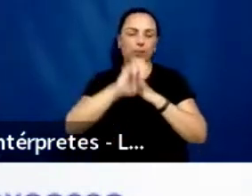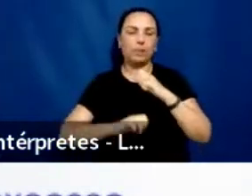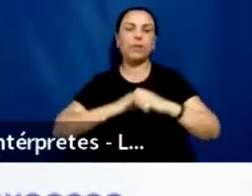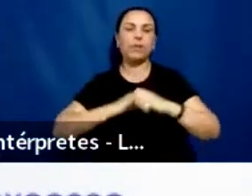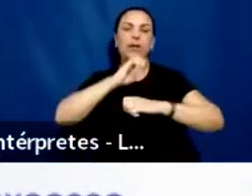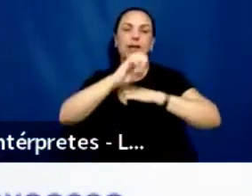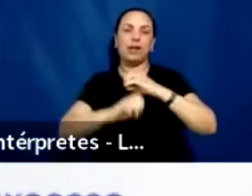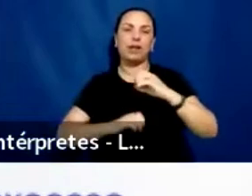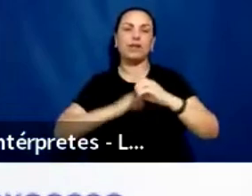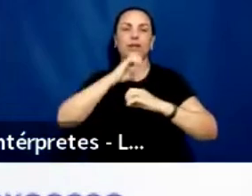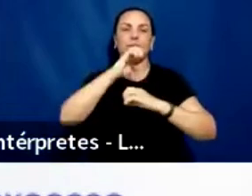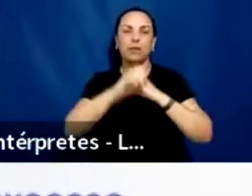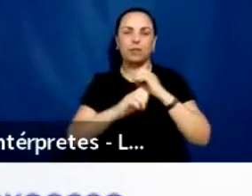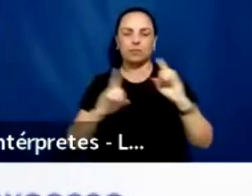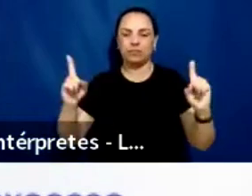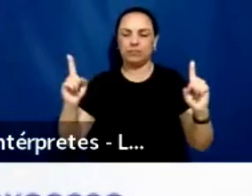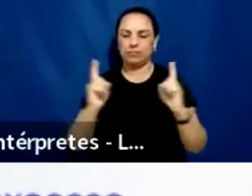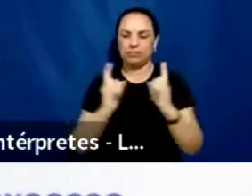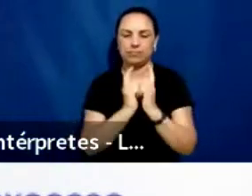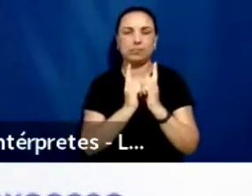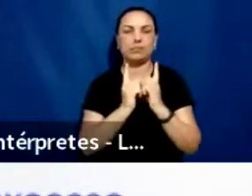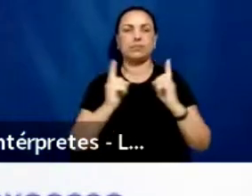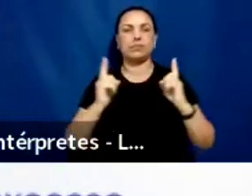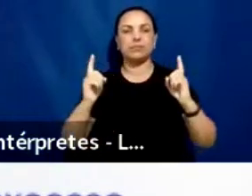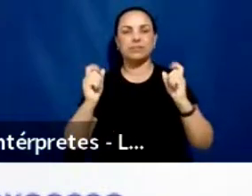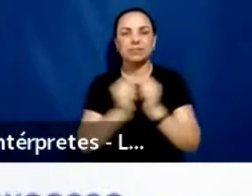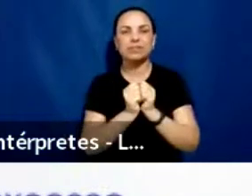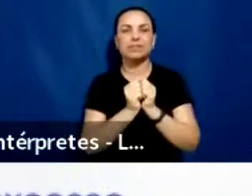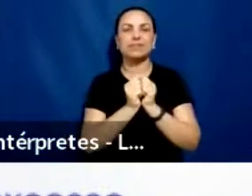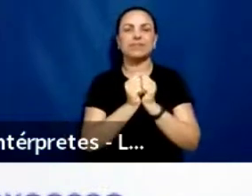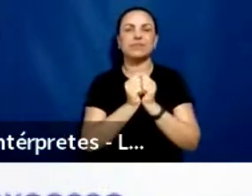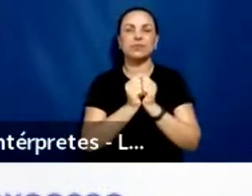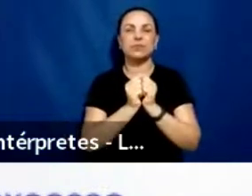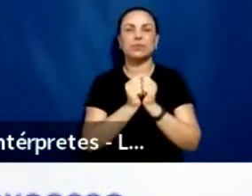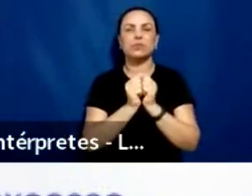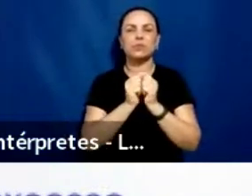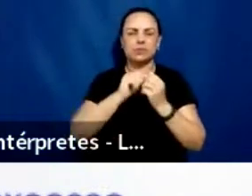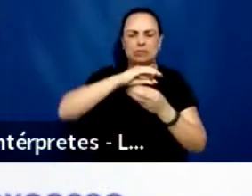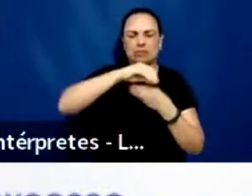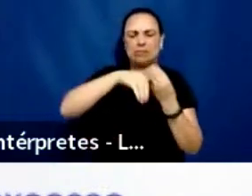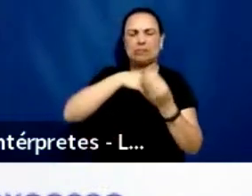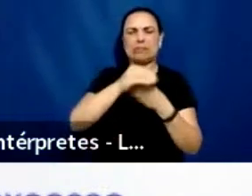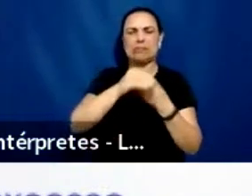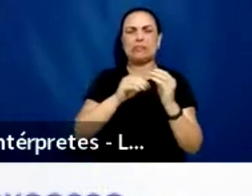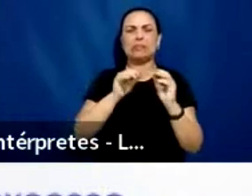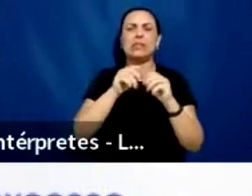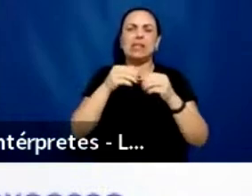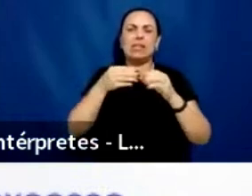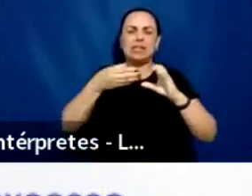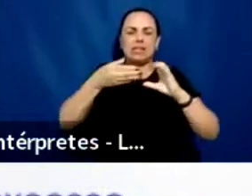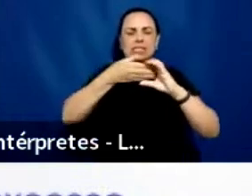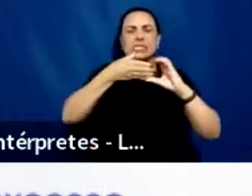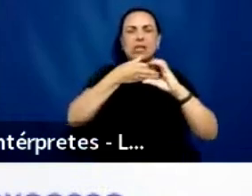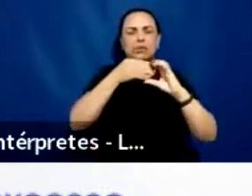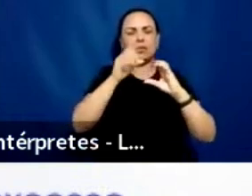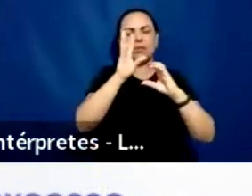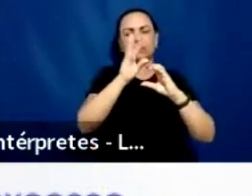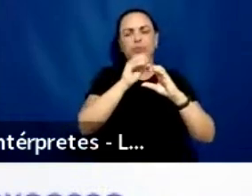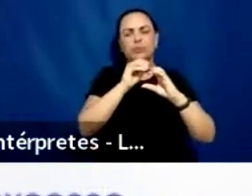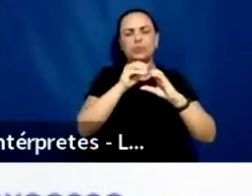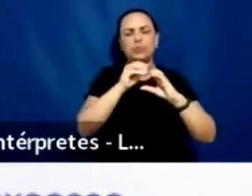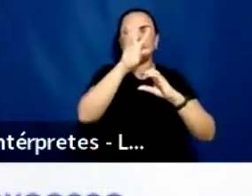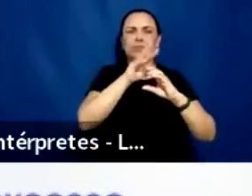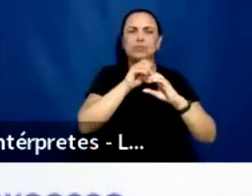vai causar ali uma oxidação. Olha aí o efeito que ele faz na nossa célula. A nossa